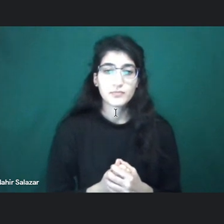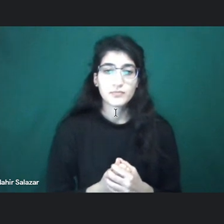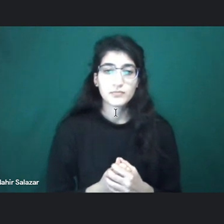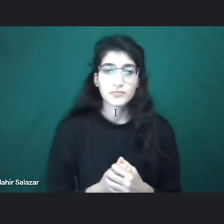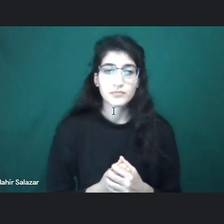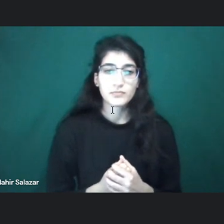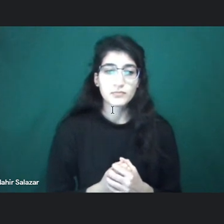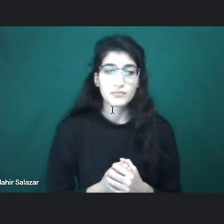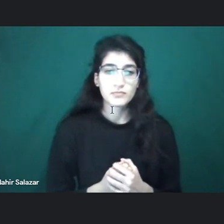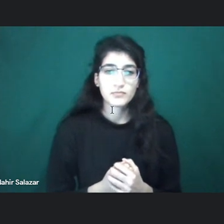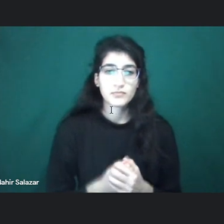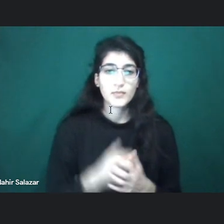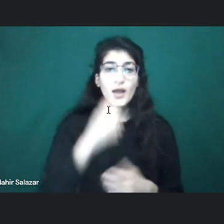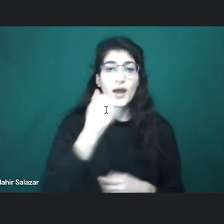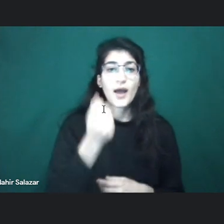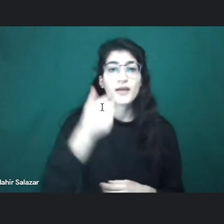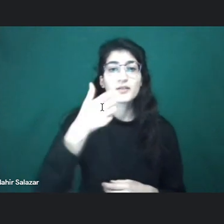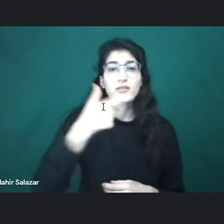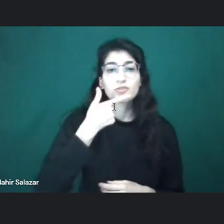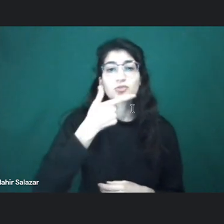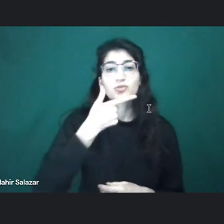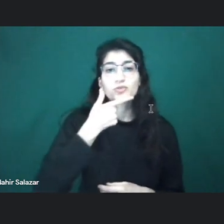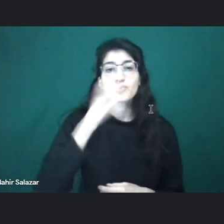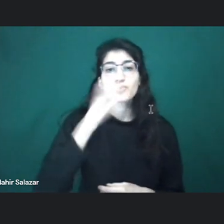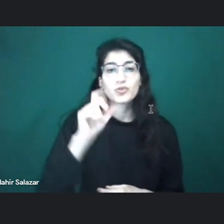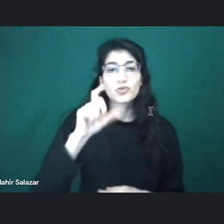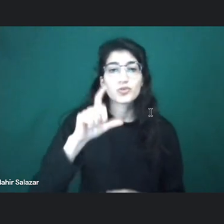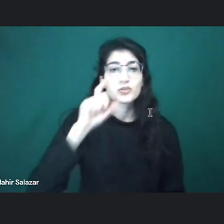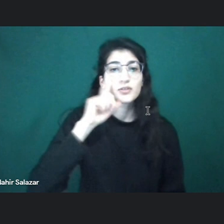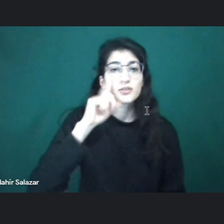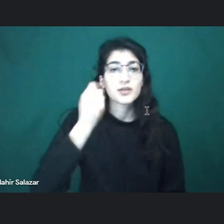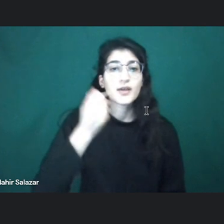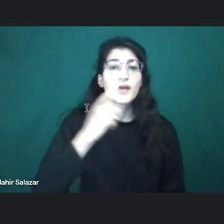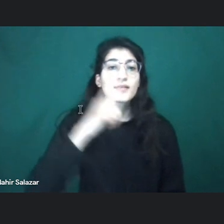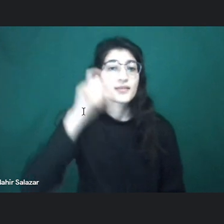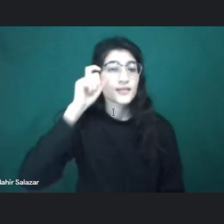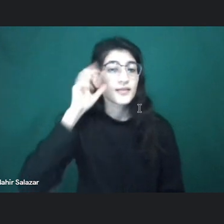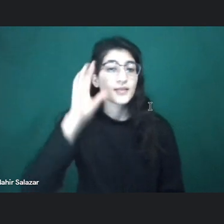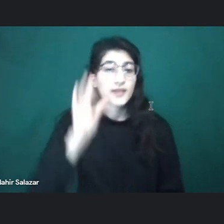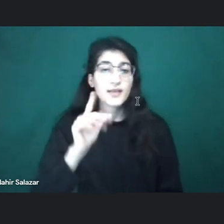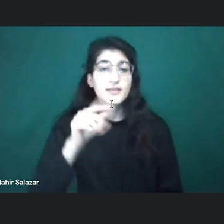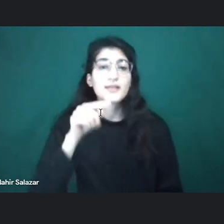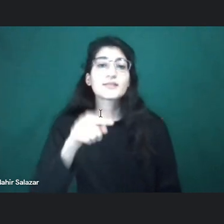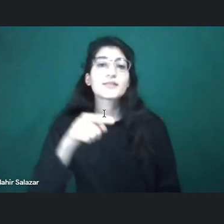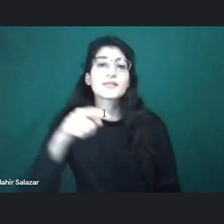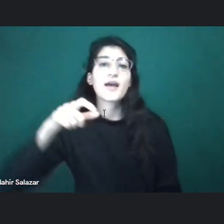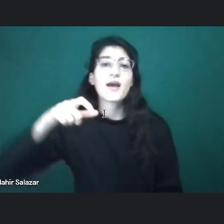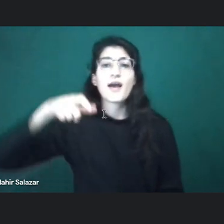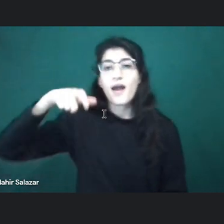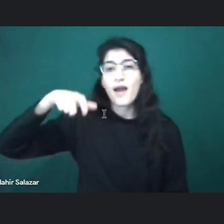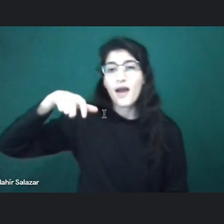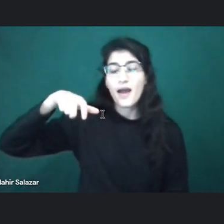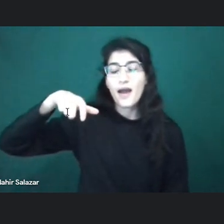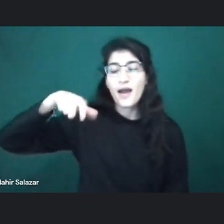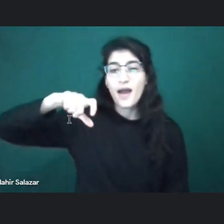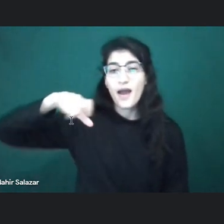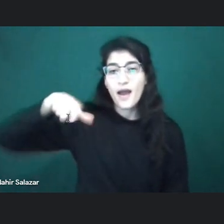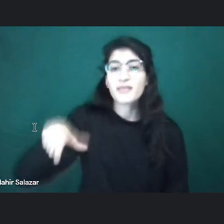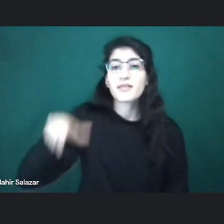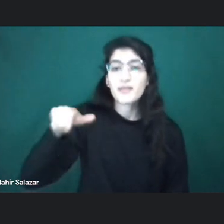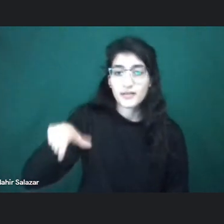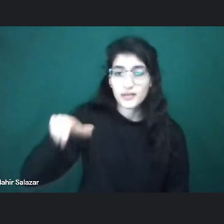Verbo sería adjetivo. Claro, acá está de adjetivo, porque no es asoció, sino asociadas. Bien.